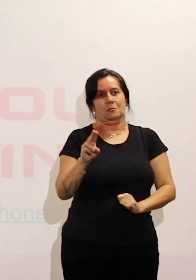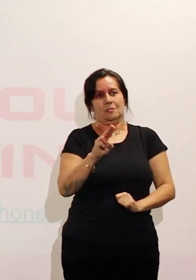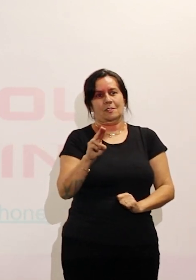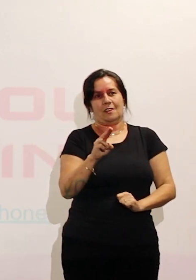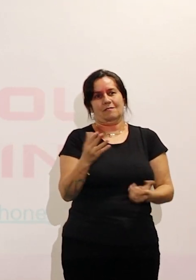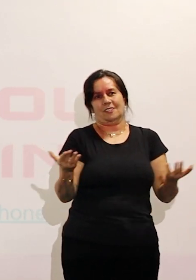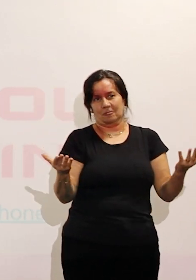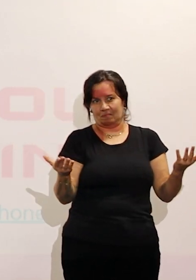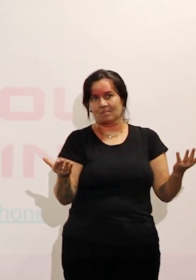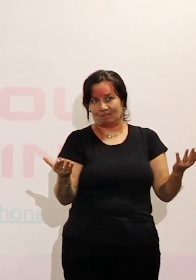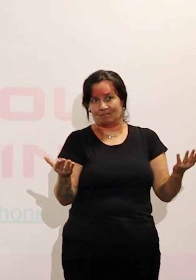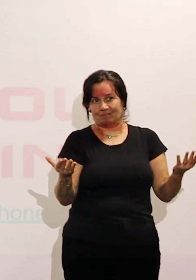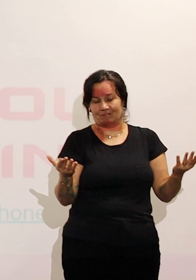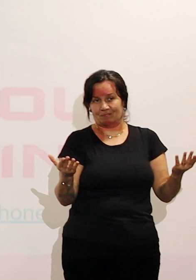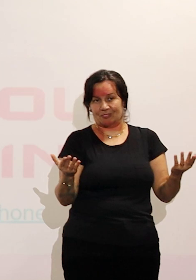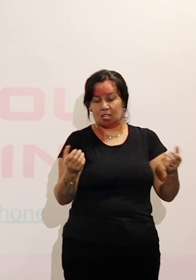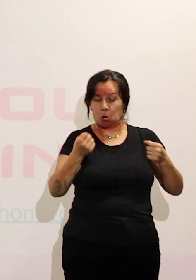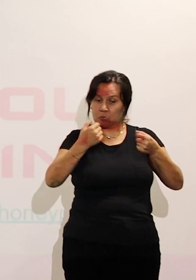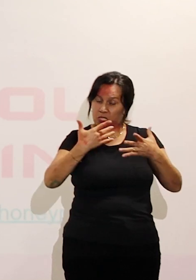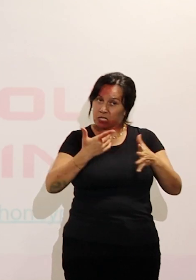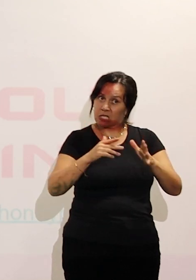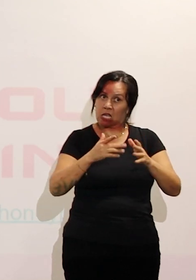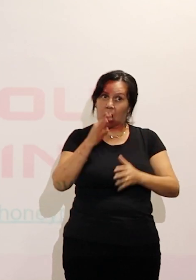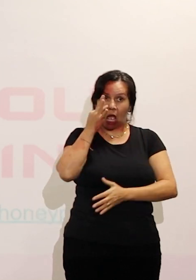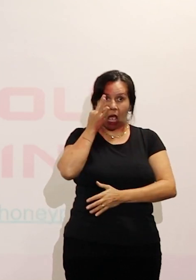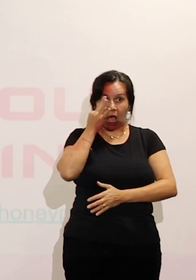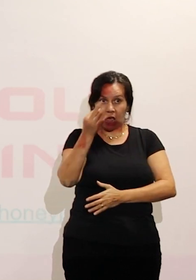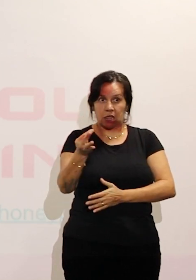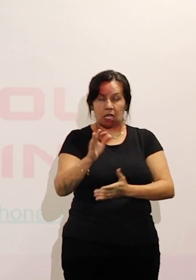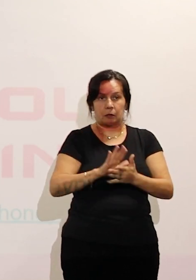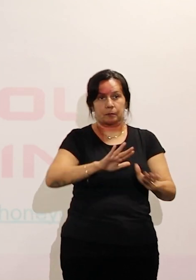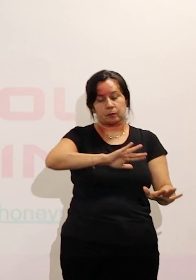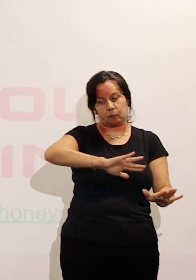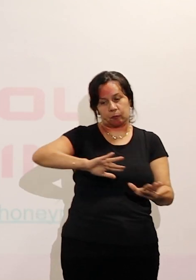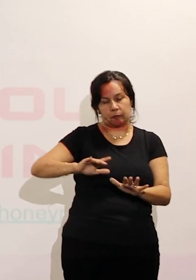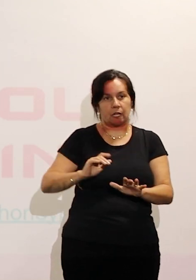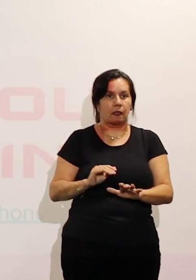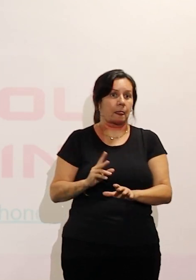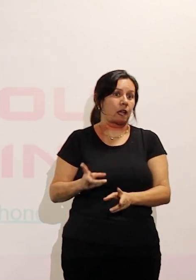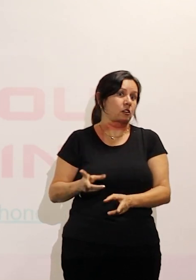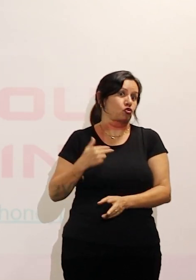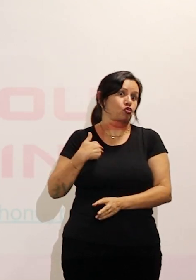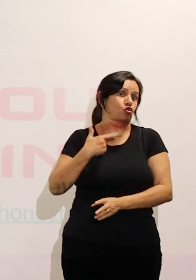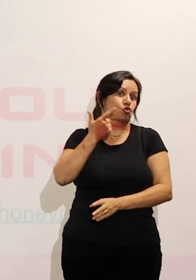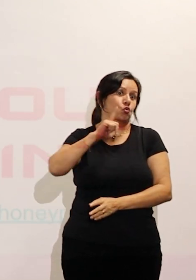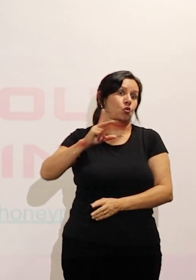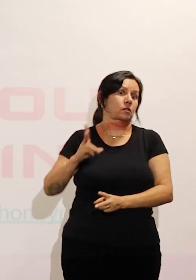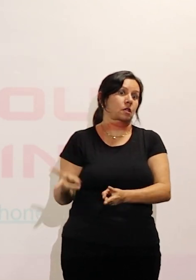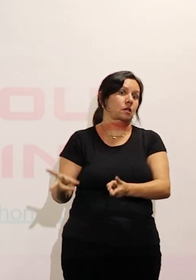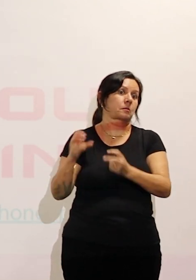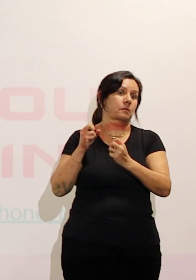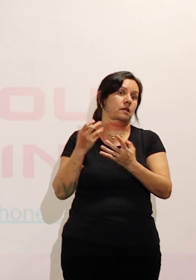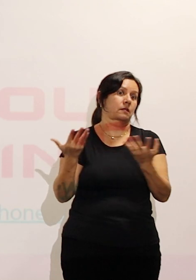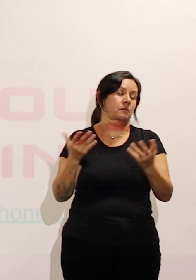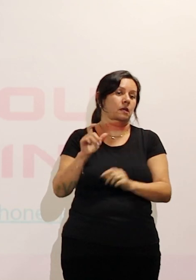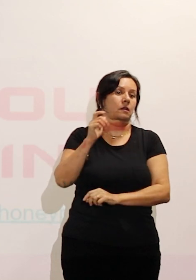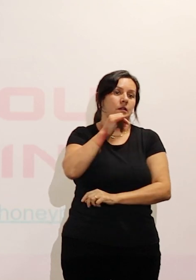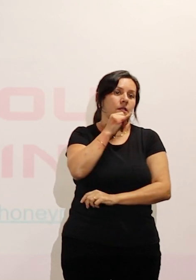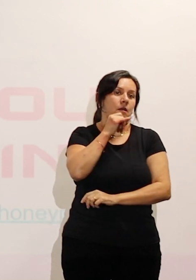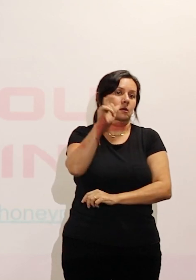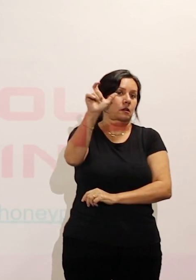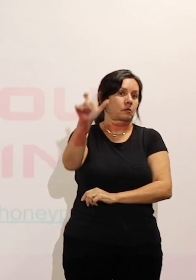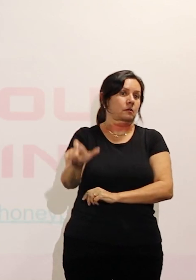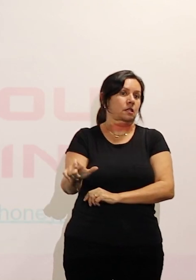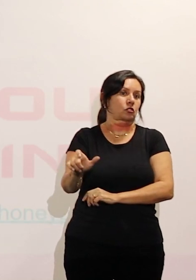tem essa questão, né? Tem questões que não são muito mutáveis, que nem eu falei, origem, né? Então a pessoa